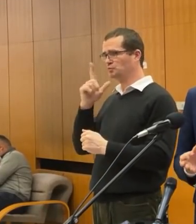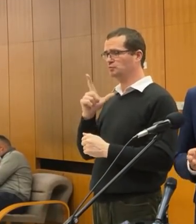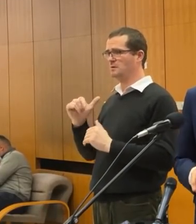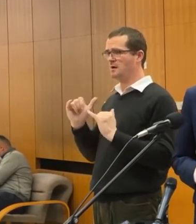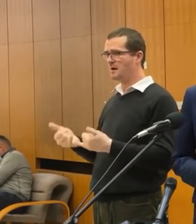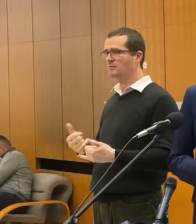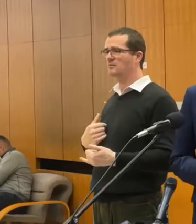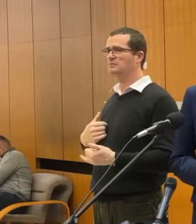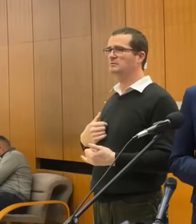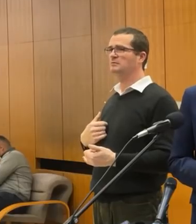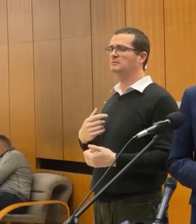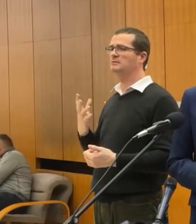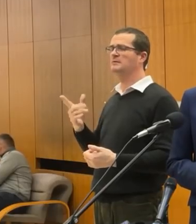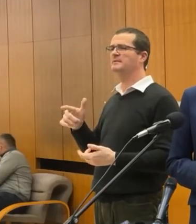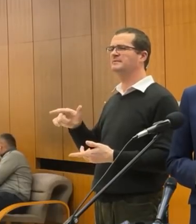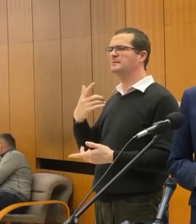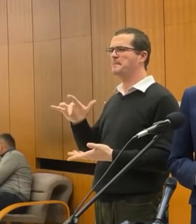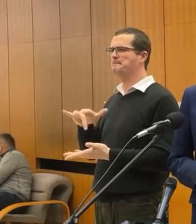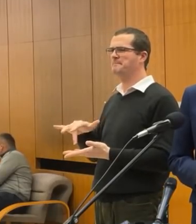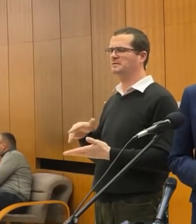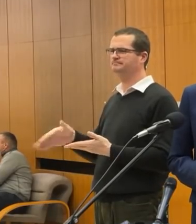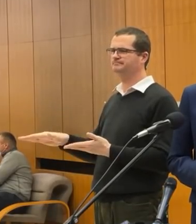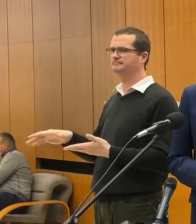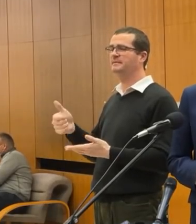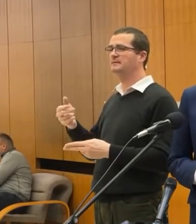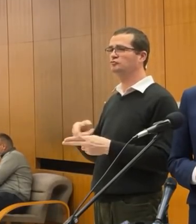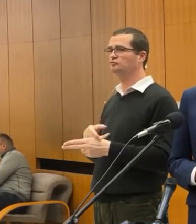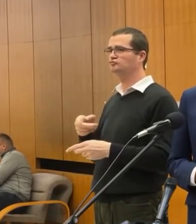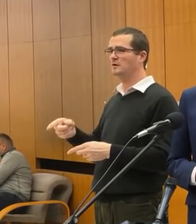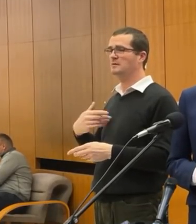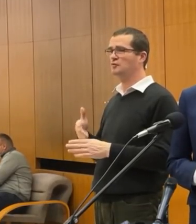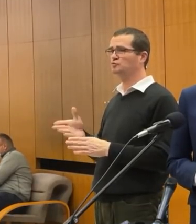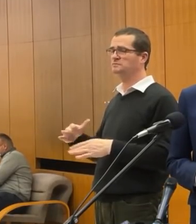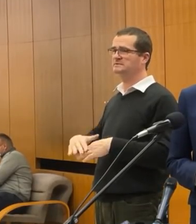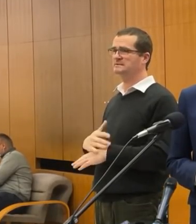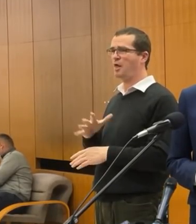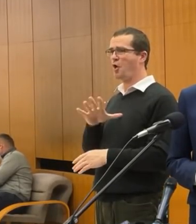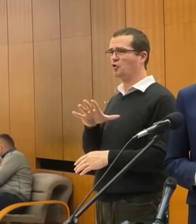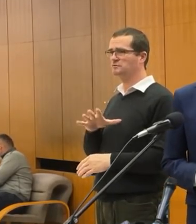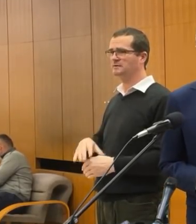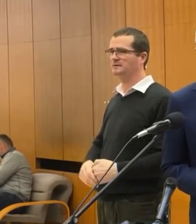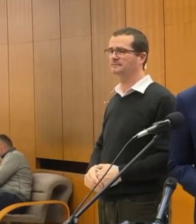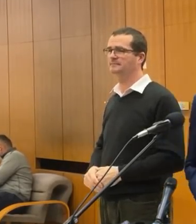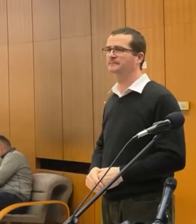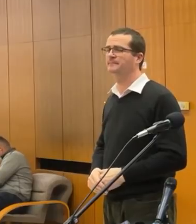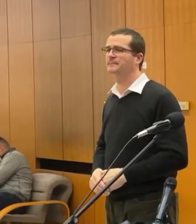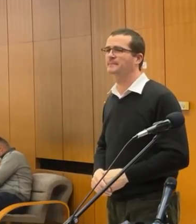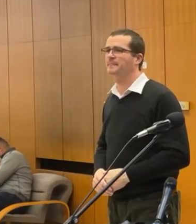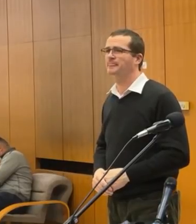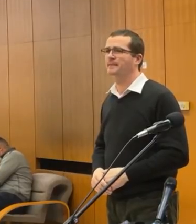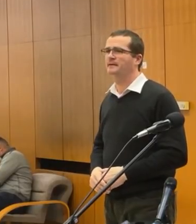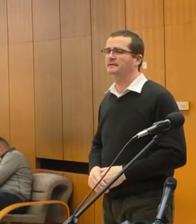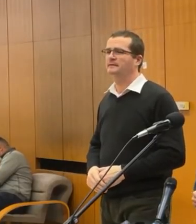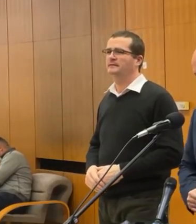federáciou, ale nemá v nej miesto to, aby sa jedna krajina, v tomto prípade náš sused, cítil ohrozený.